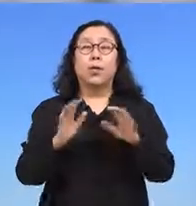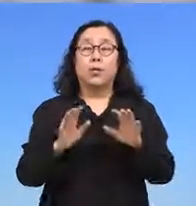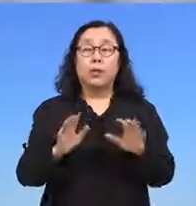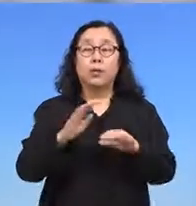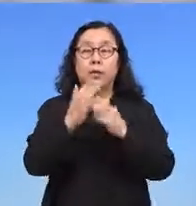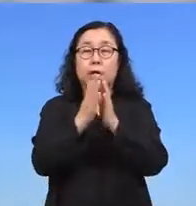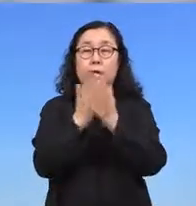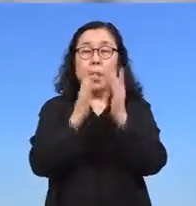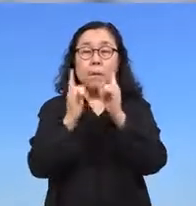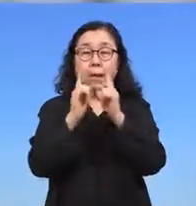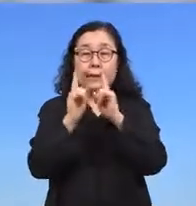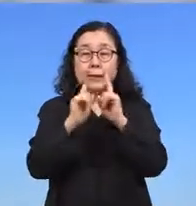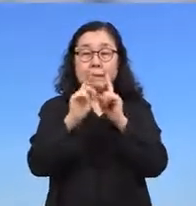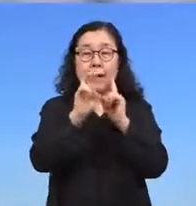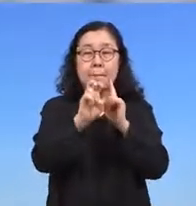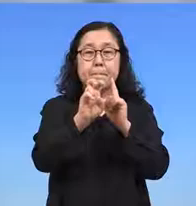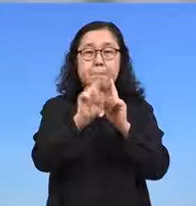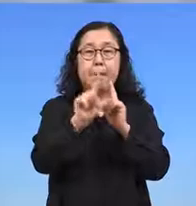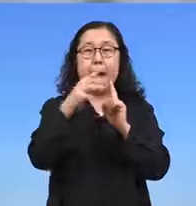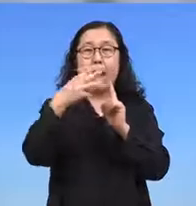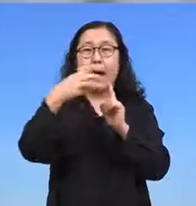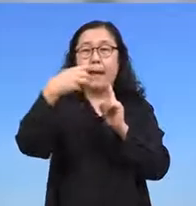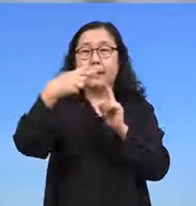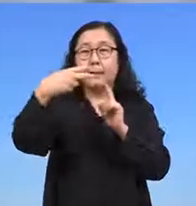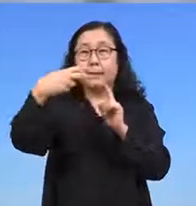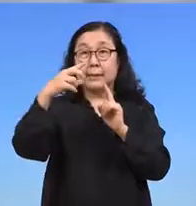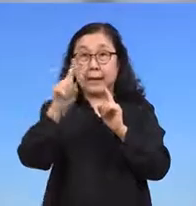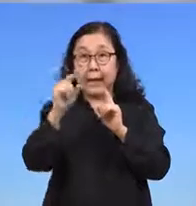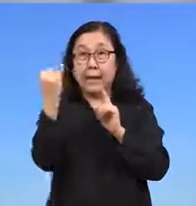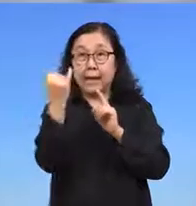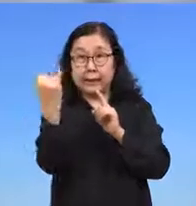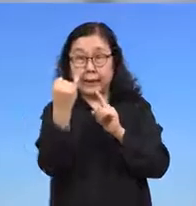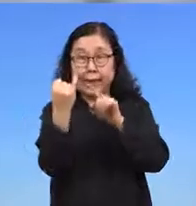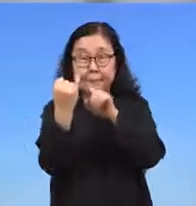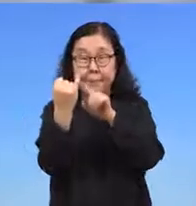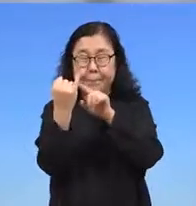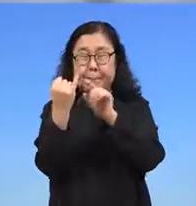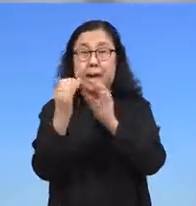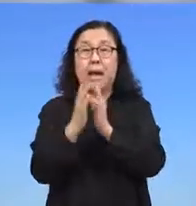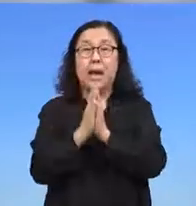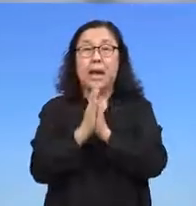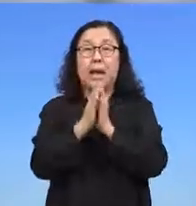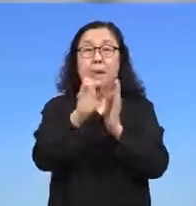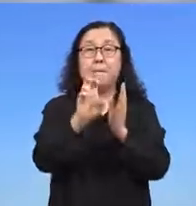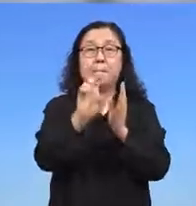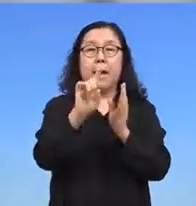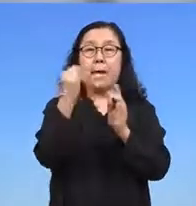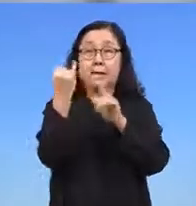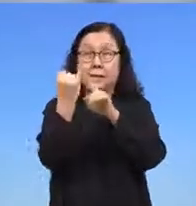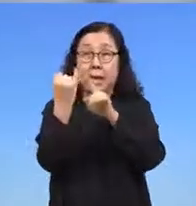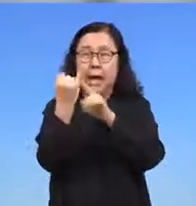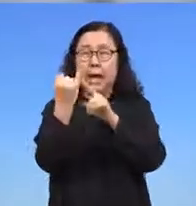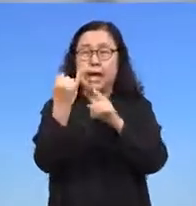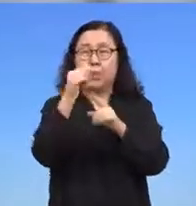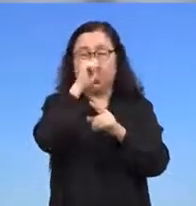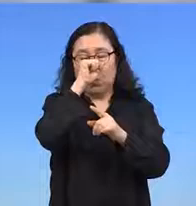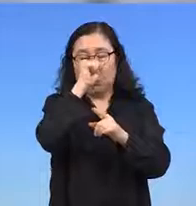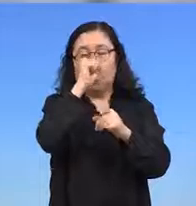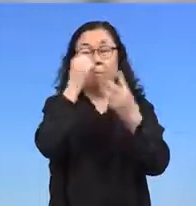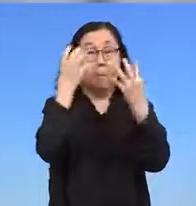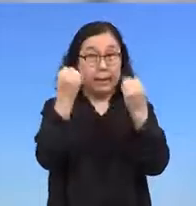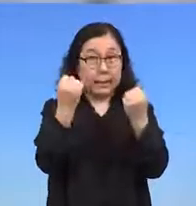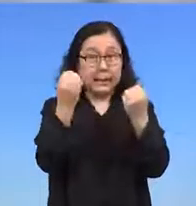저는 오늘 본문에 나오는 이 마르다라고 하는 한 여인에 대해서 살펴보면서, 이 마르다가 장점이 참